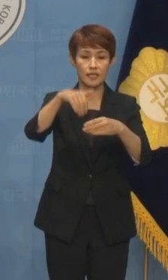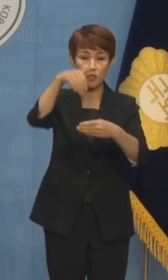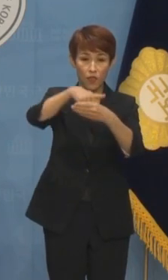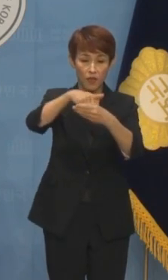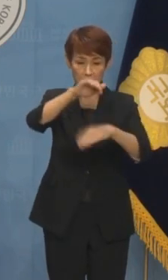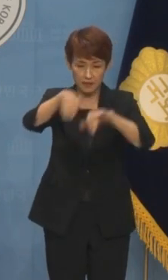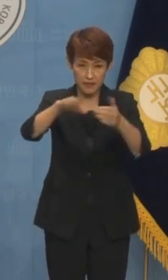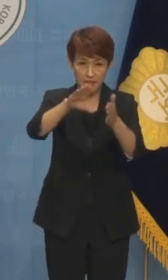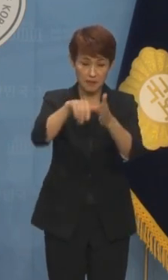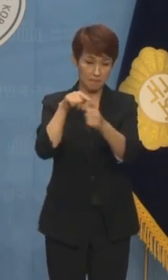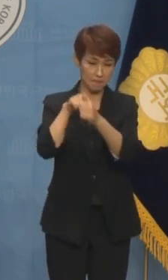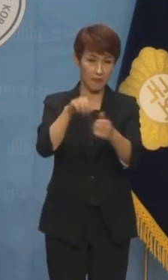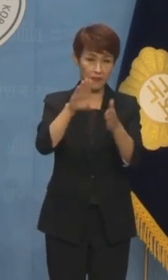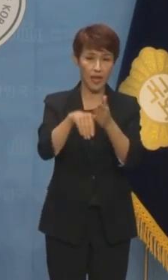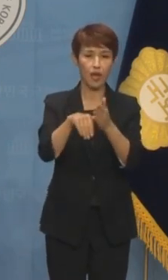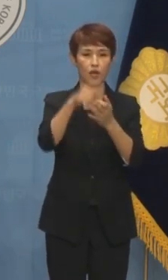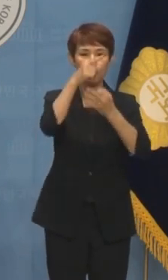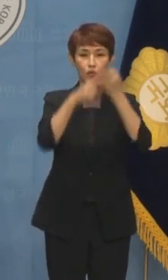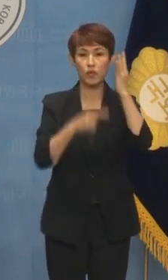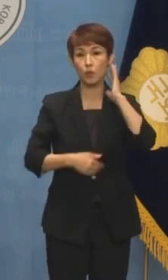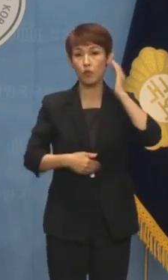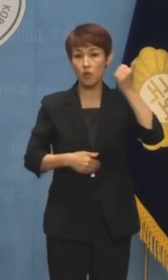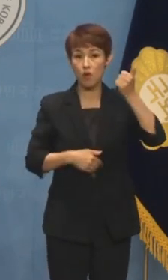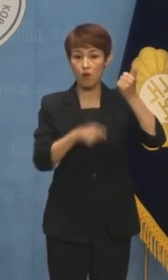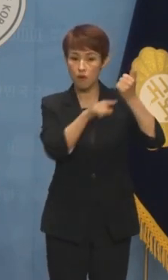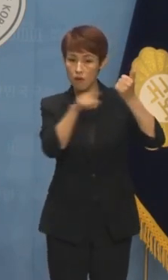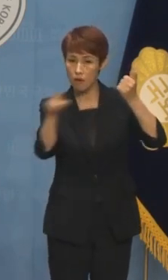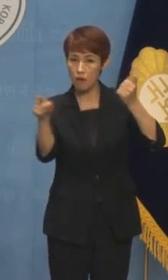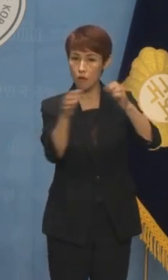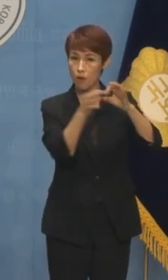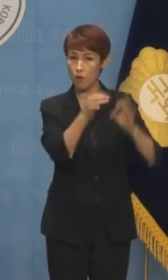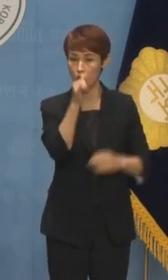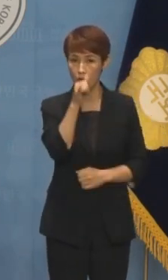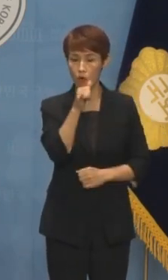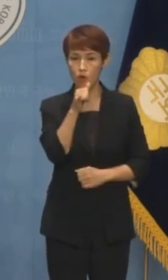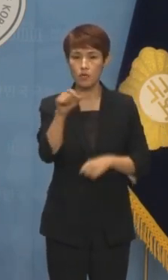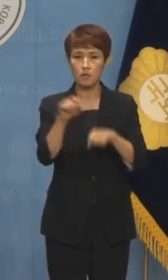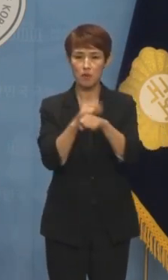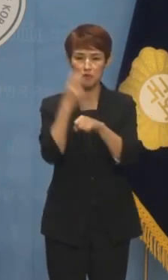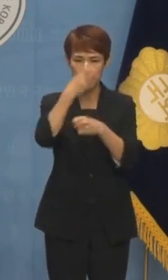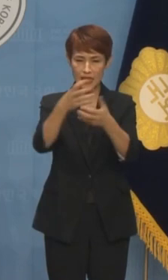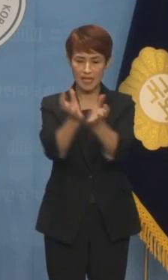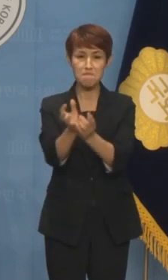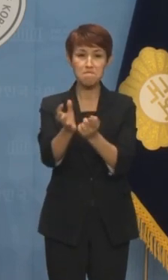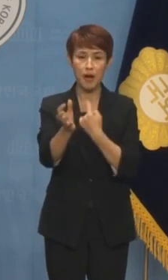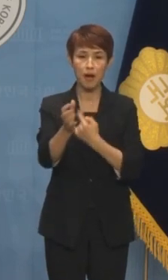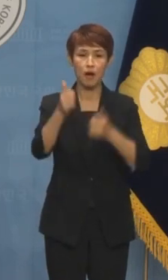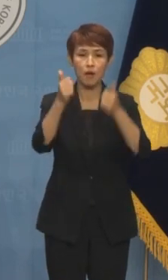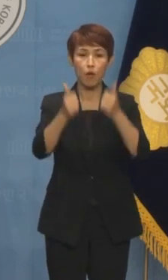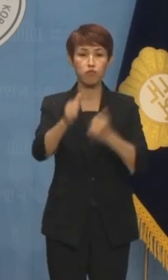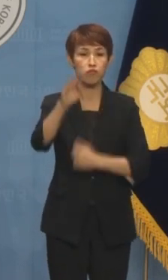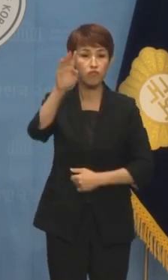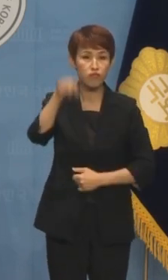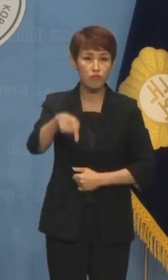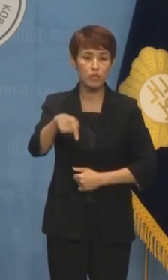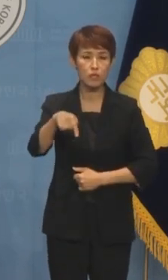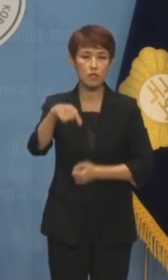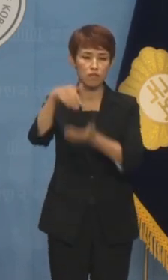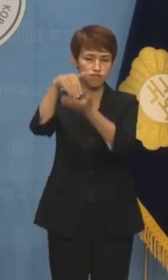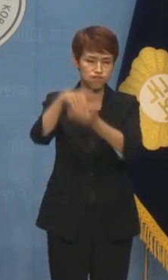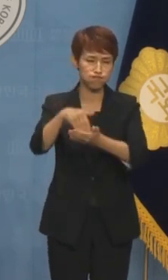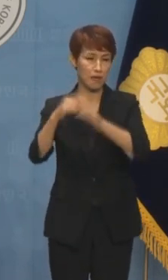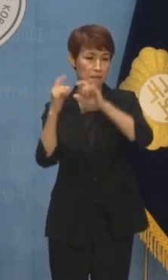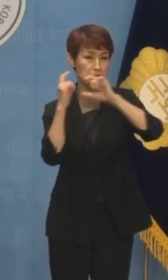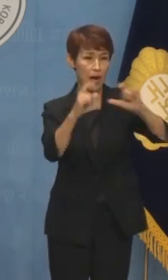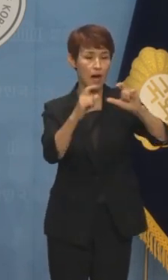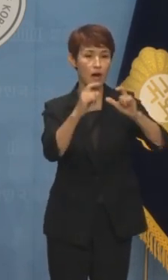당시에 윤석열 대통령과의 인연입니다. 특별수사팀을 이끌다 법무부로부터 중징계를 받았던